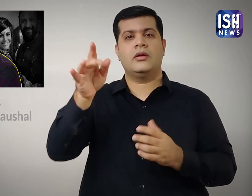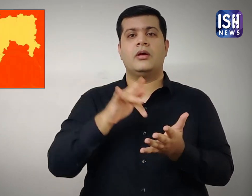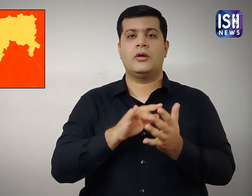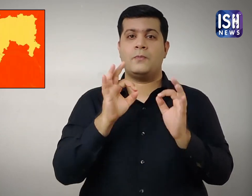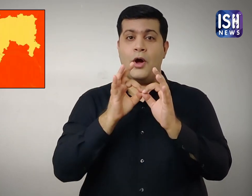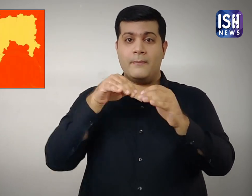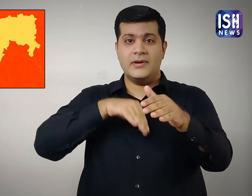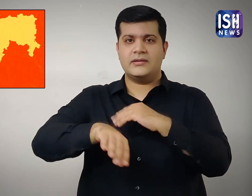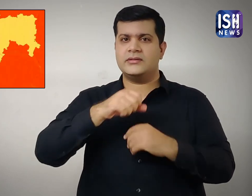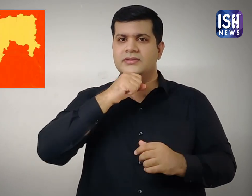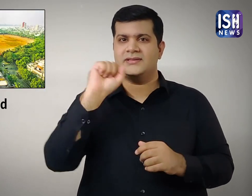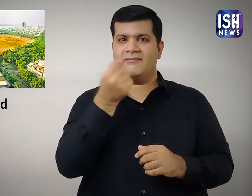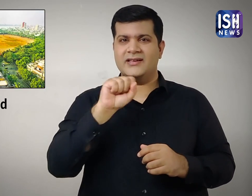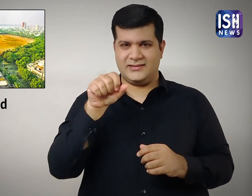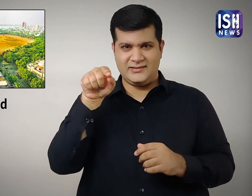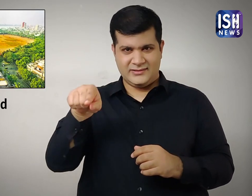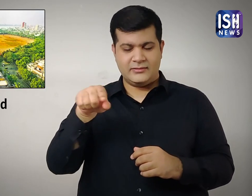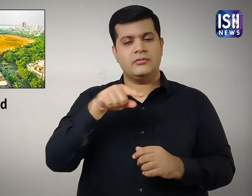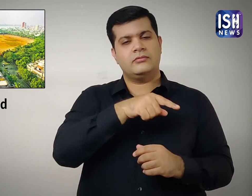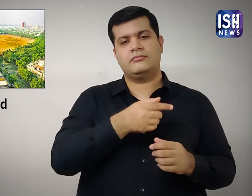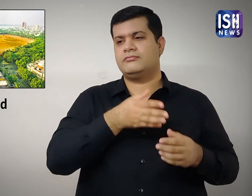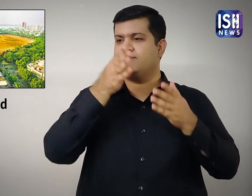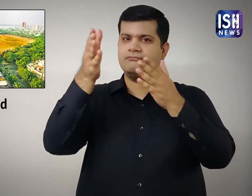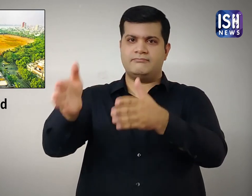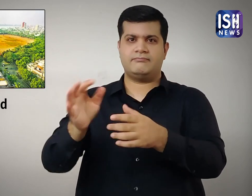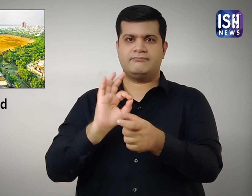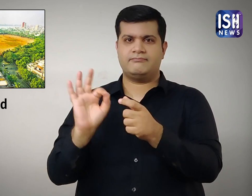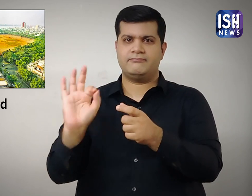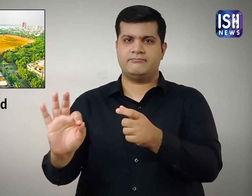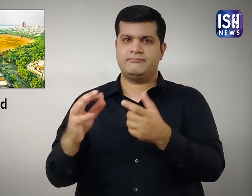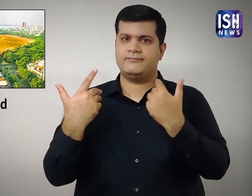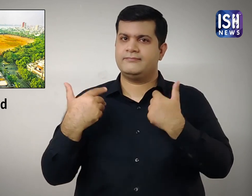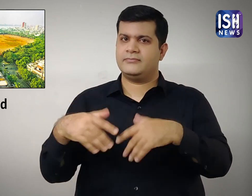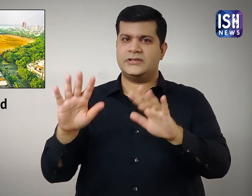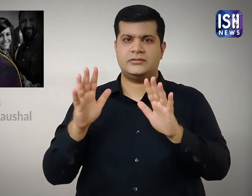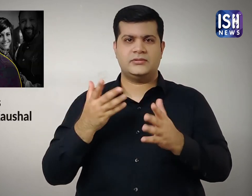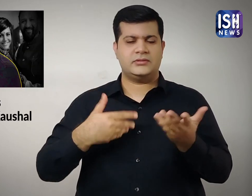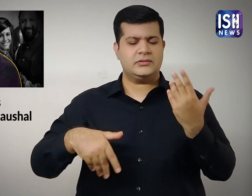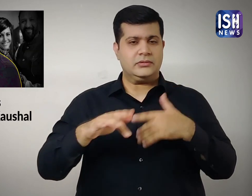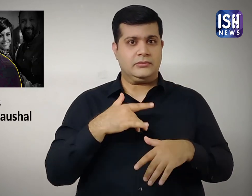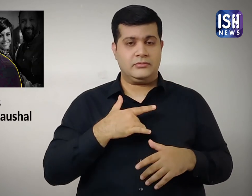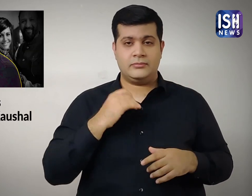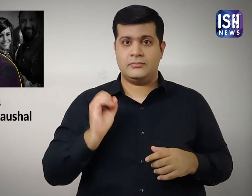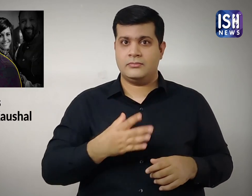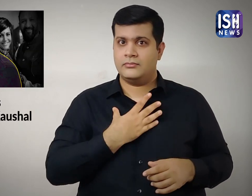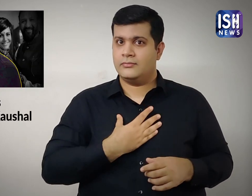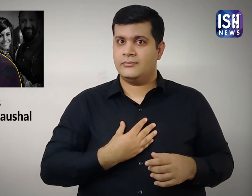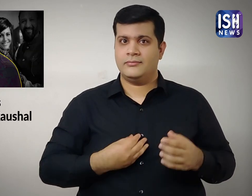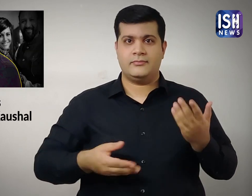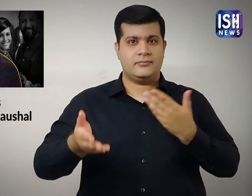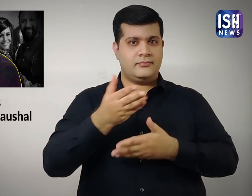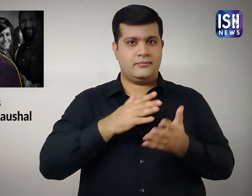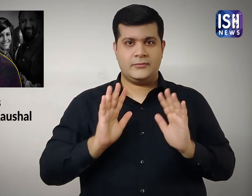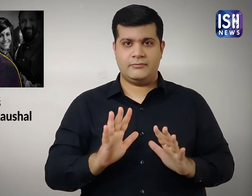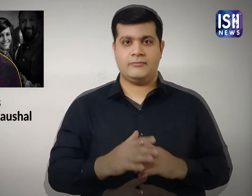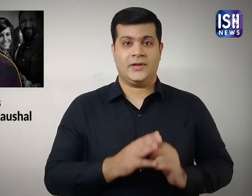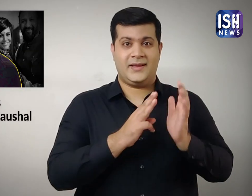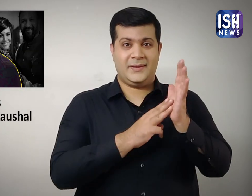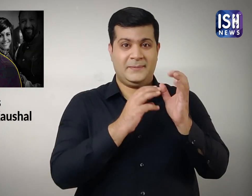हुआ। उनके निधन से कई लोगों का दिल